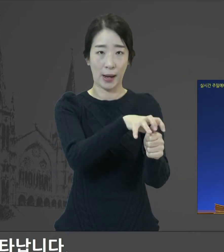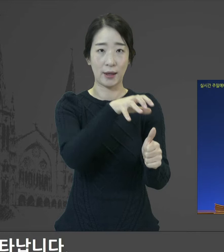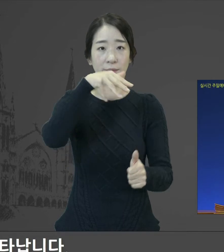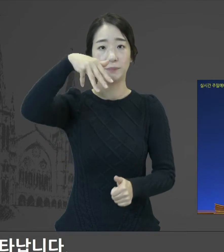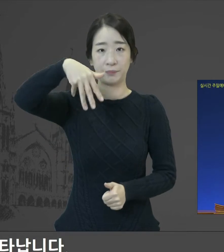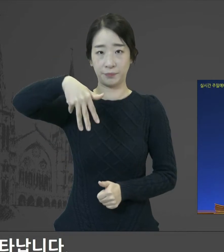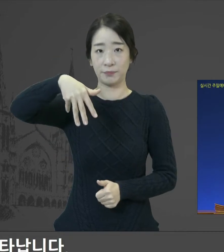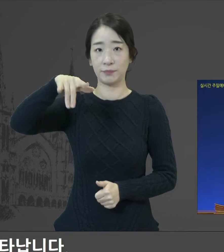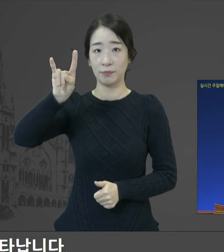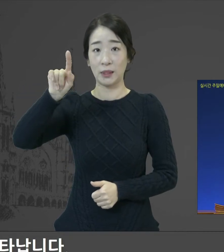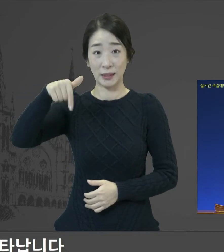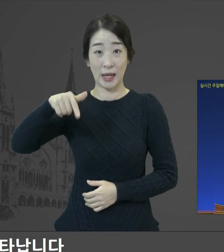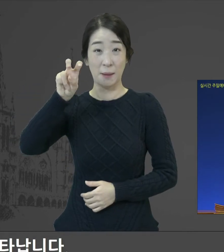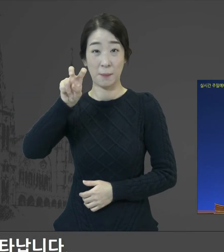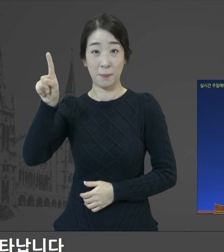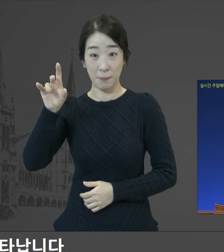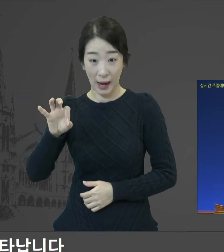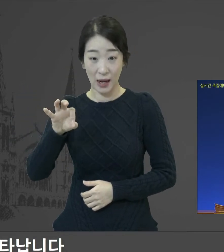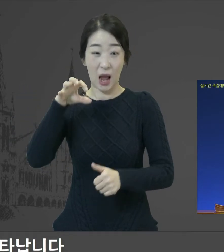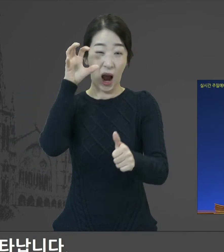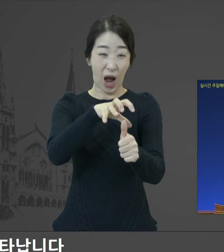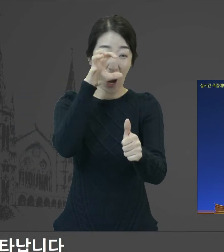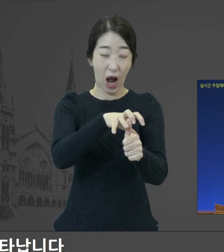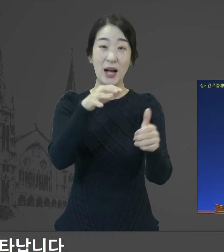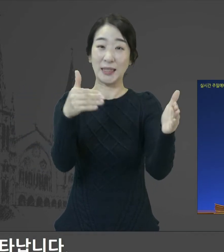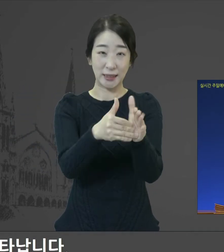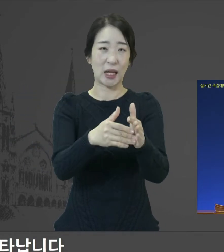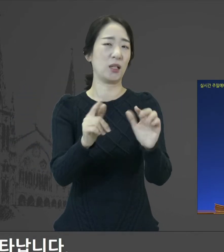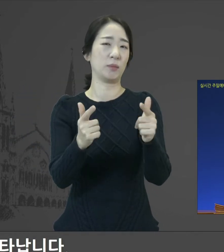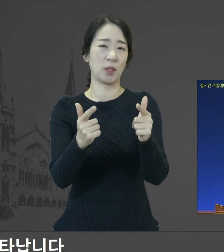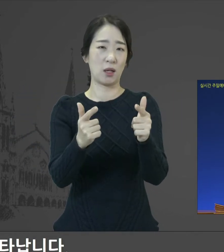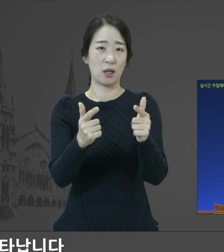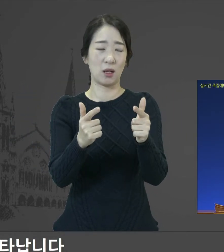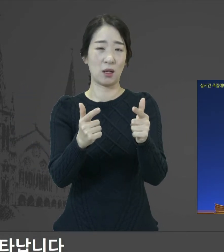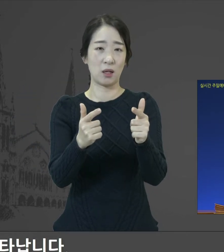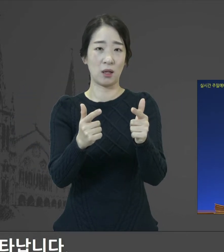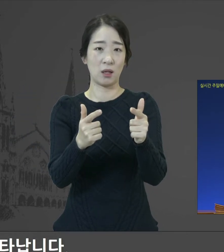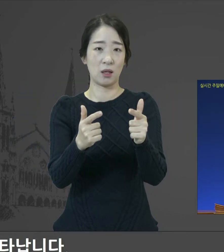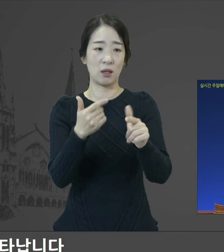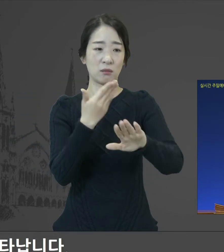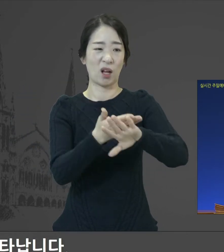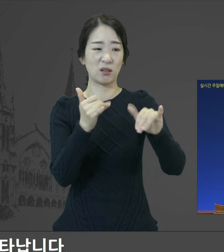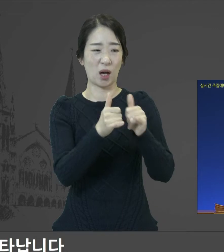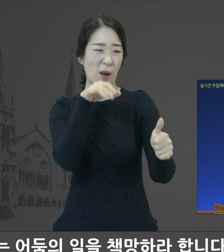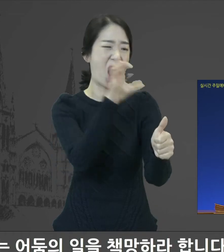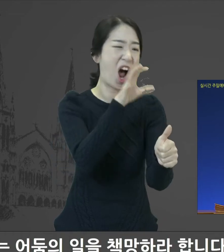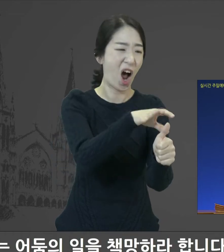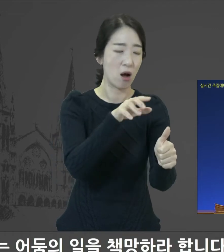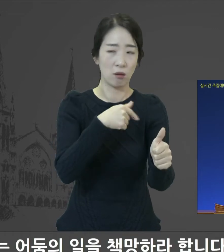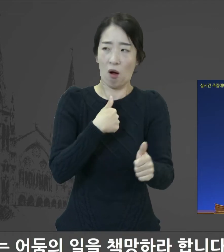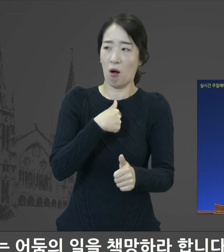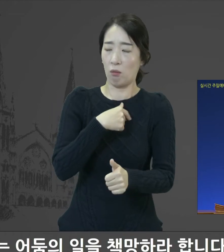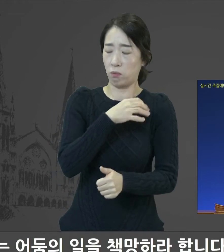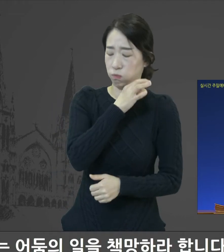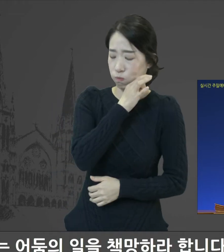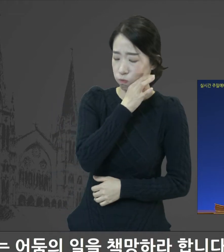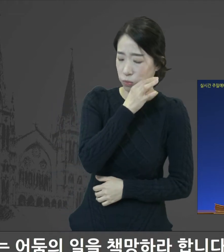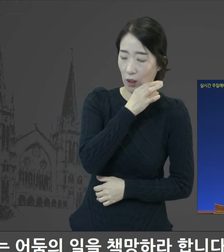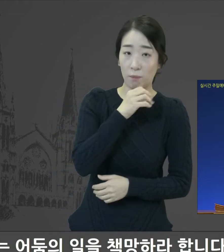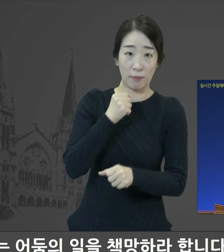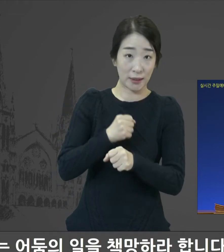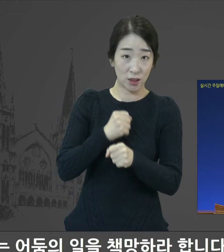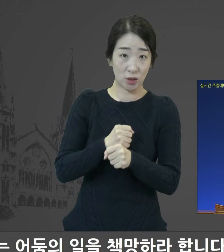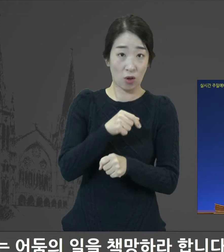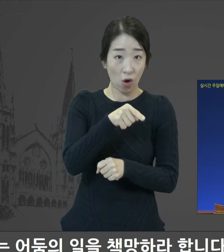뜻이냐면 꾸짖는 게 아닙니다. 이 꾸짖는 것은 다른 사람에게 무안을 주는 거죠. 그리고